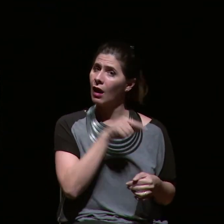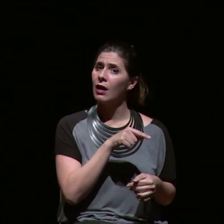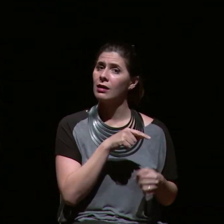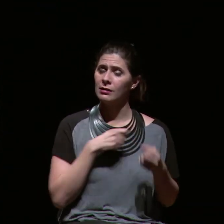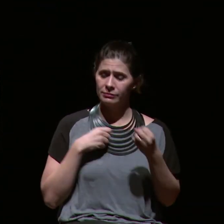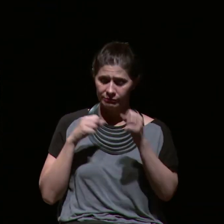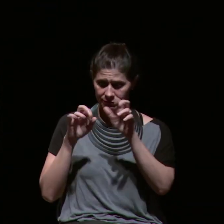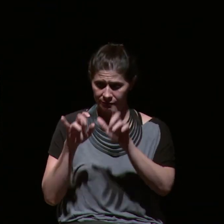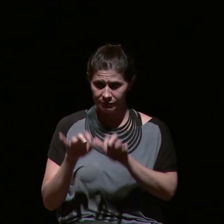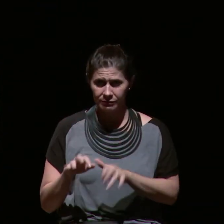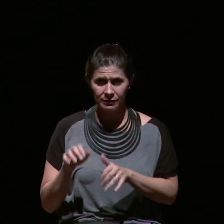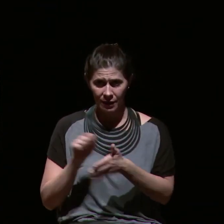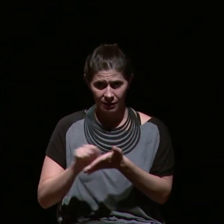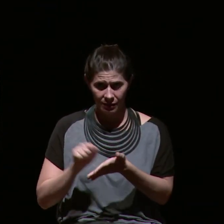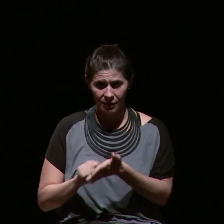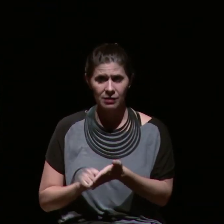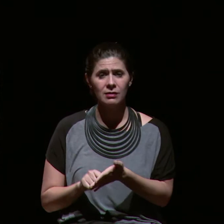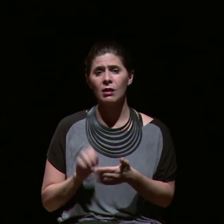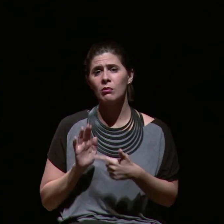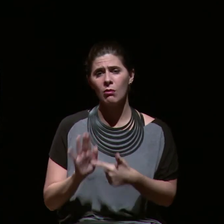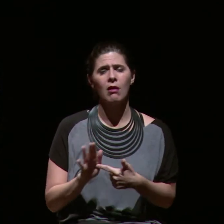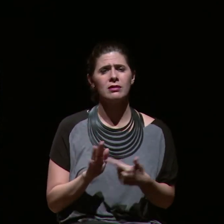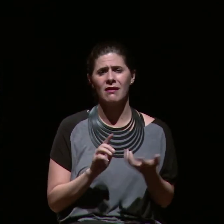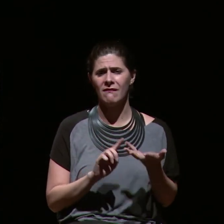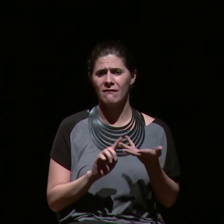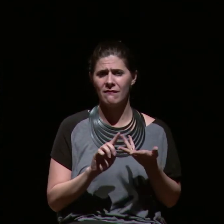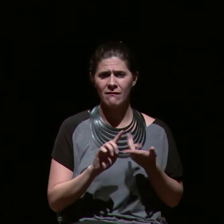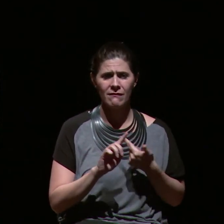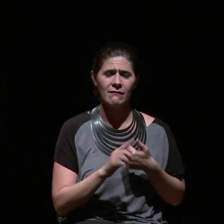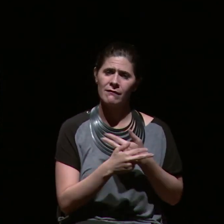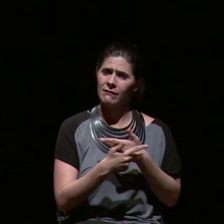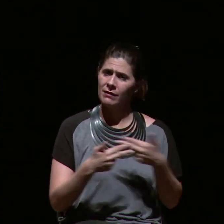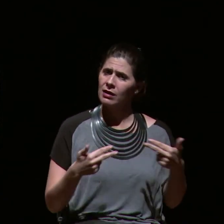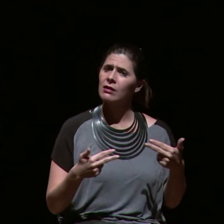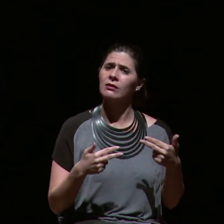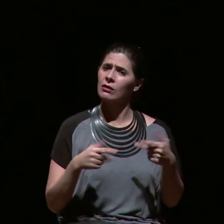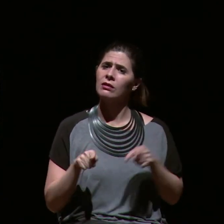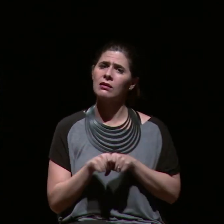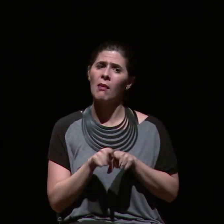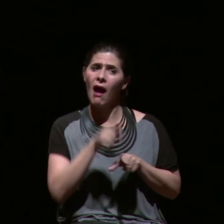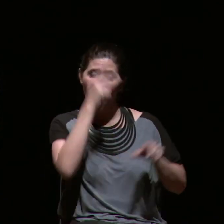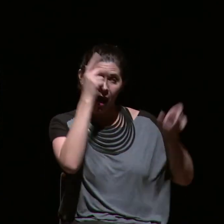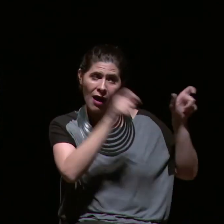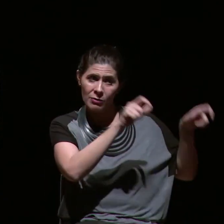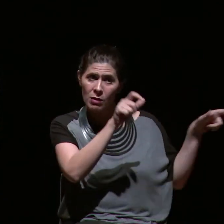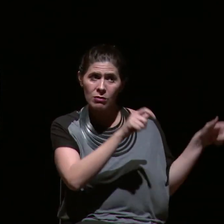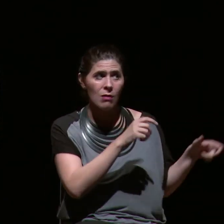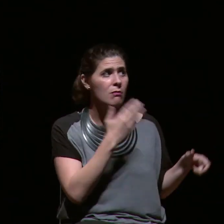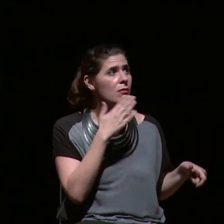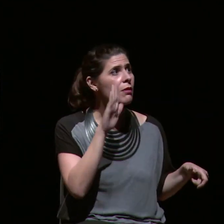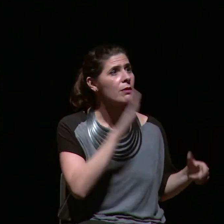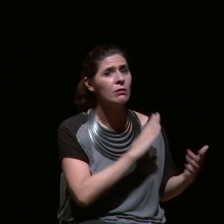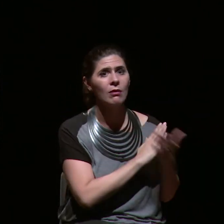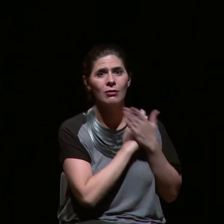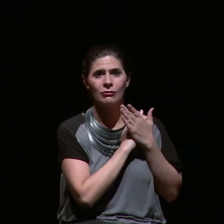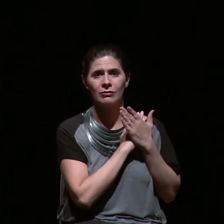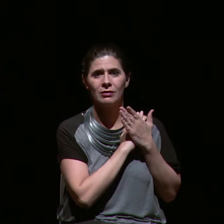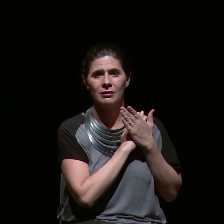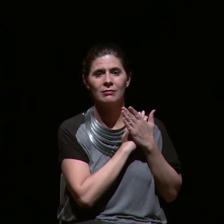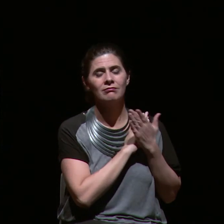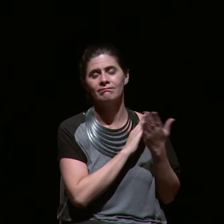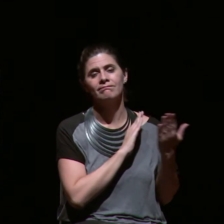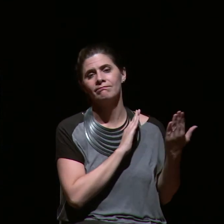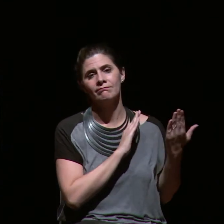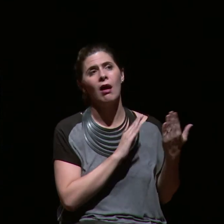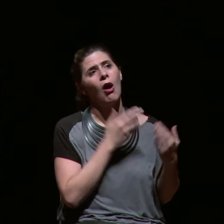edições involuntárias, silenciamentos e inúmeras alterações realizadas pelos mesmos agentes que prometeram ajudá-lo. Estes homens